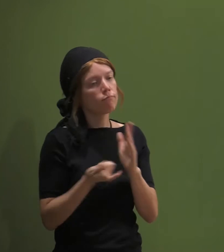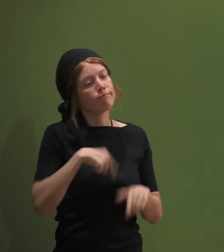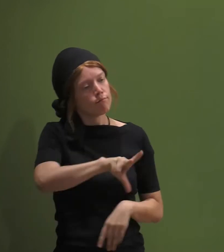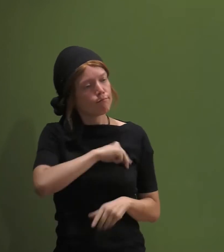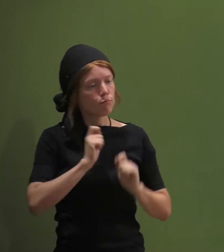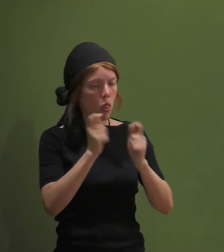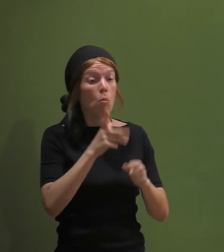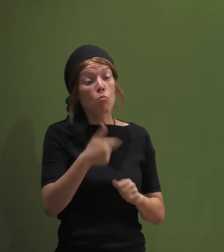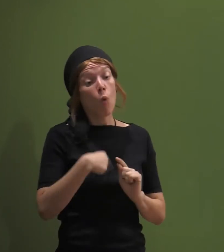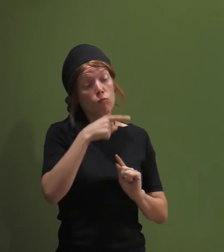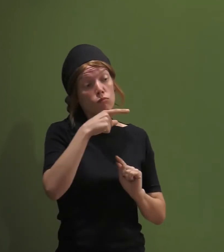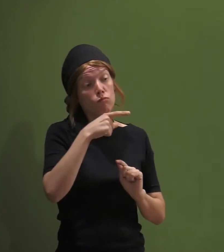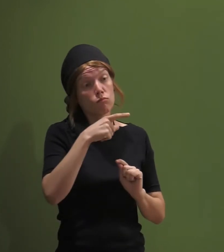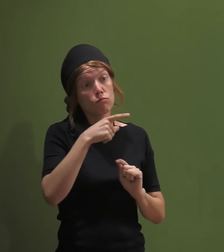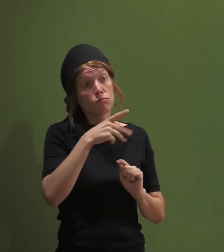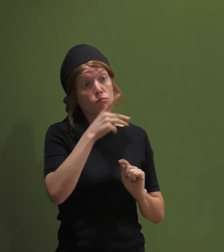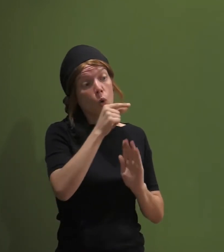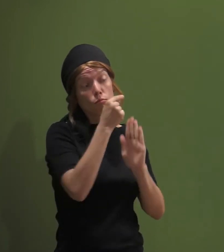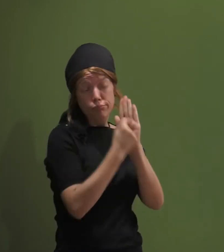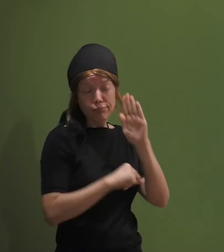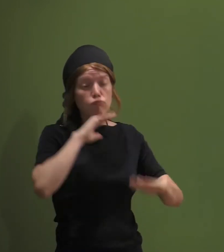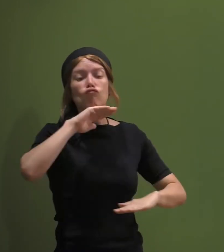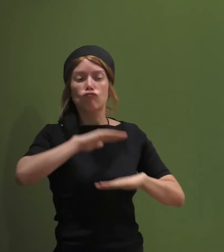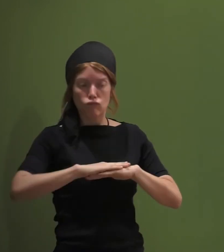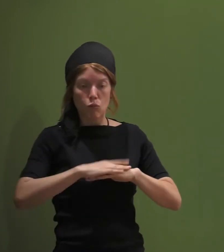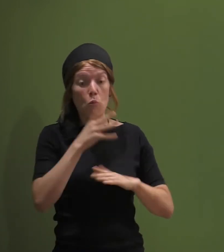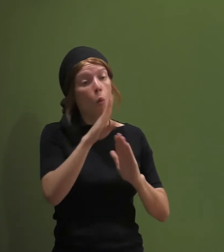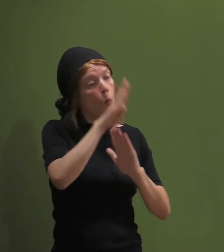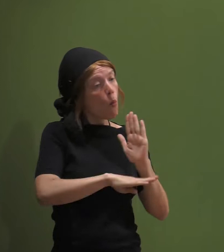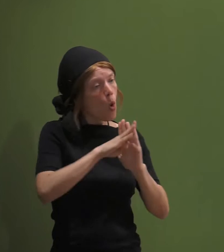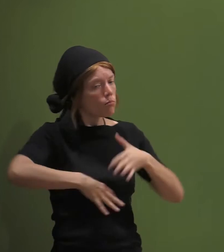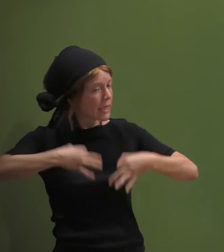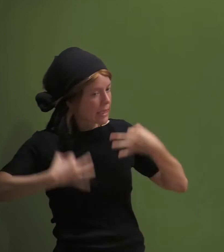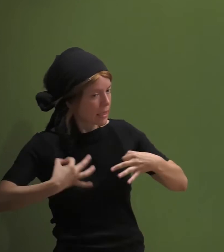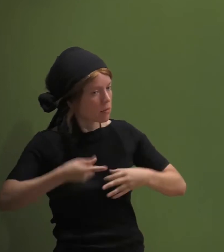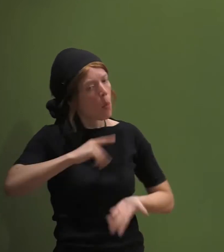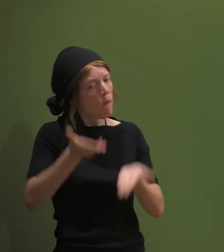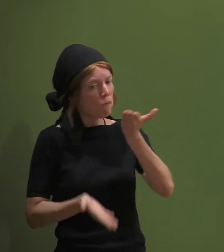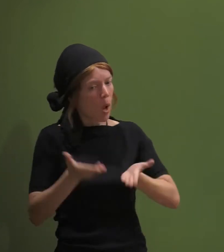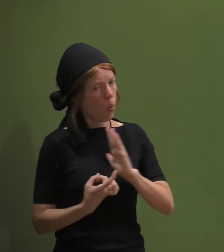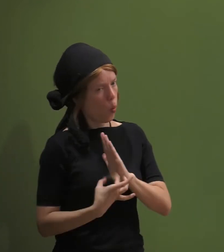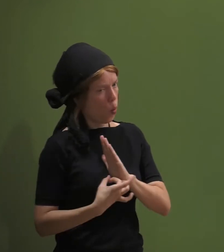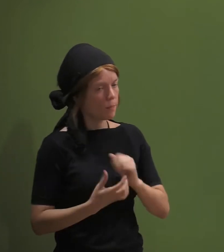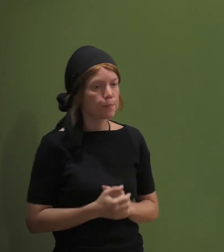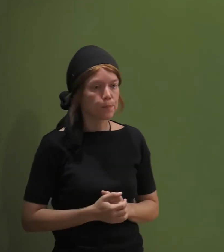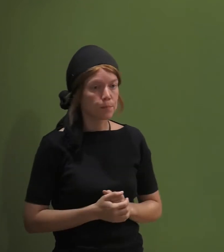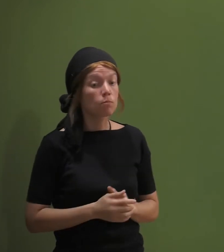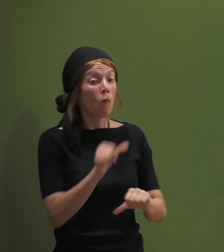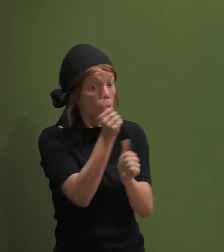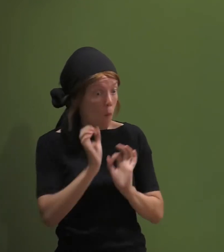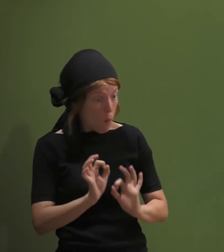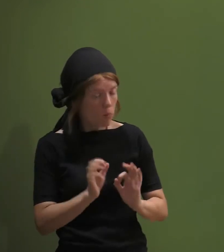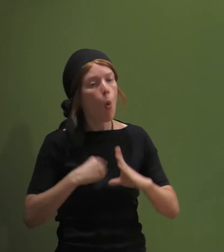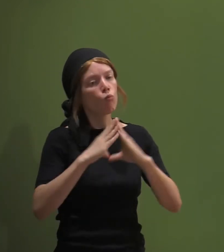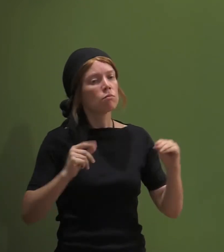Acreditación, al cumplir correctamente los principios establecidos por los diversos programas de aseguramiento y evaluación de la calidad. De esta forma,